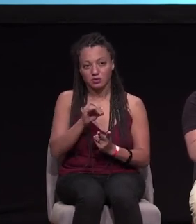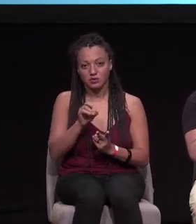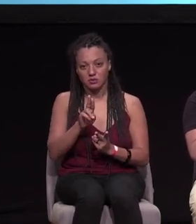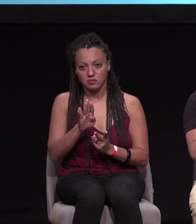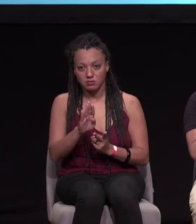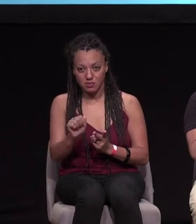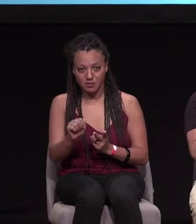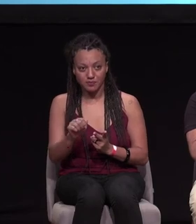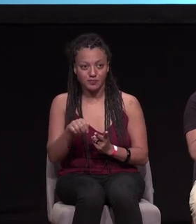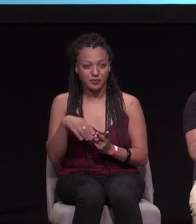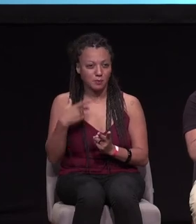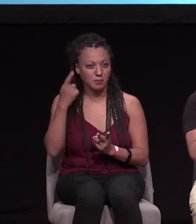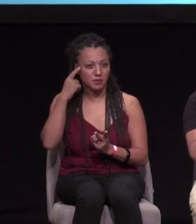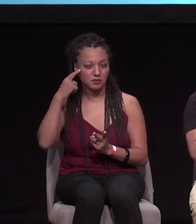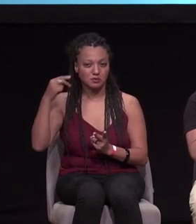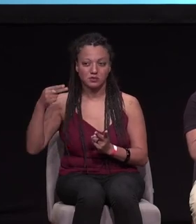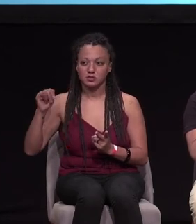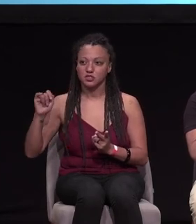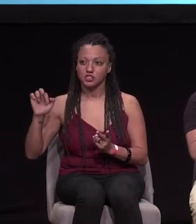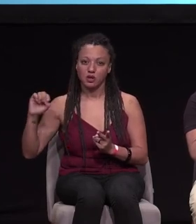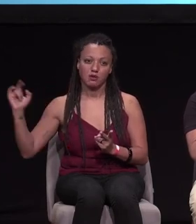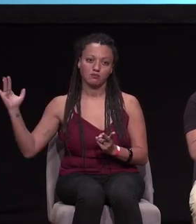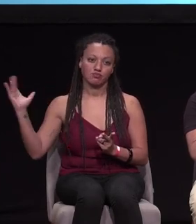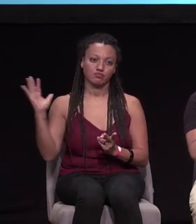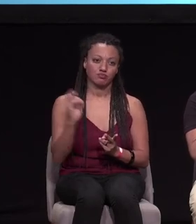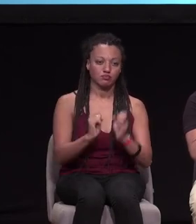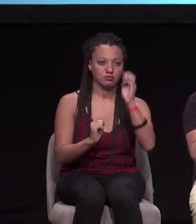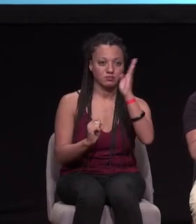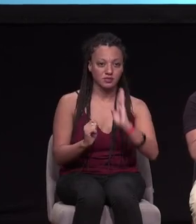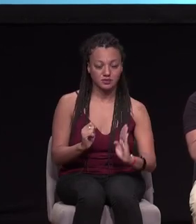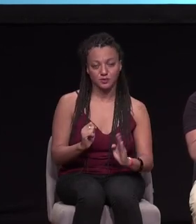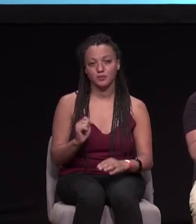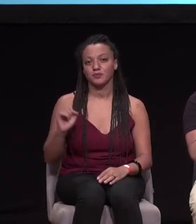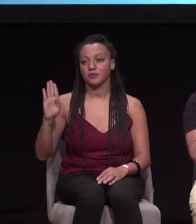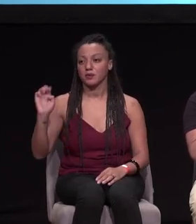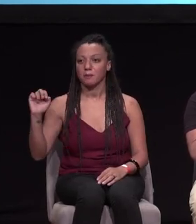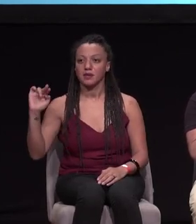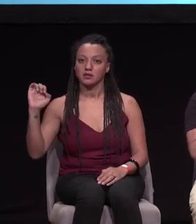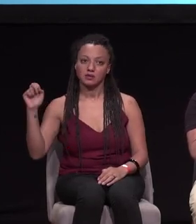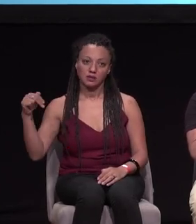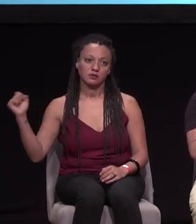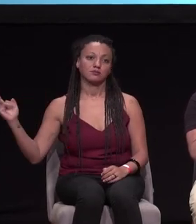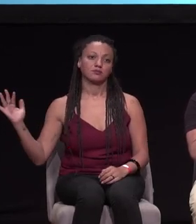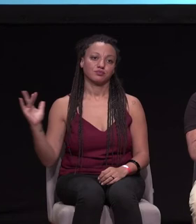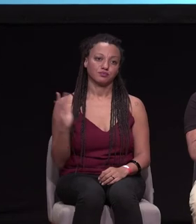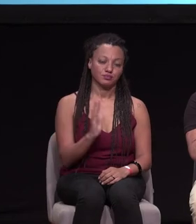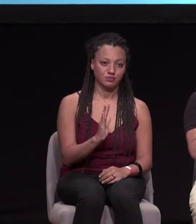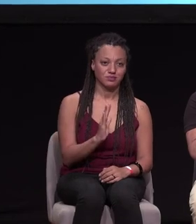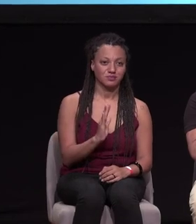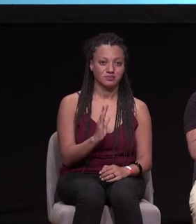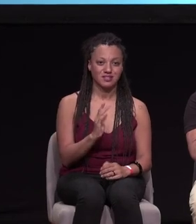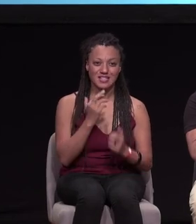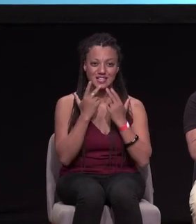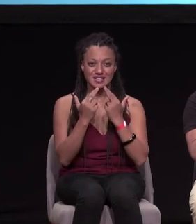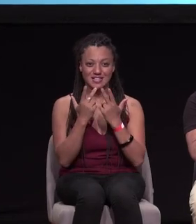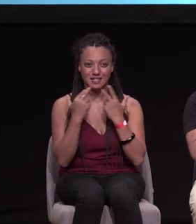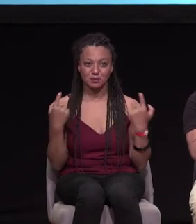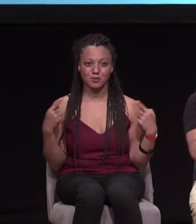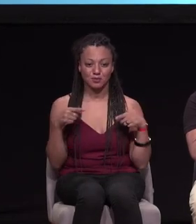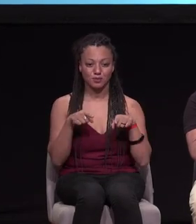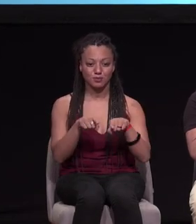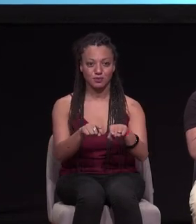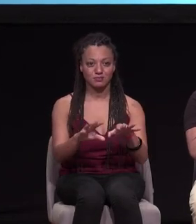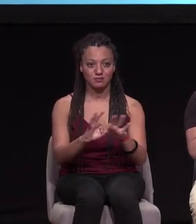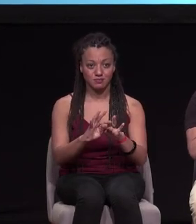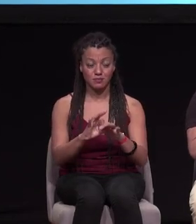essa diáspora de nigéria e do benin essa junção entre os dois troncos lingüísticos mas também com